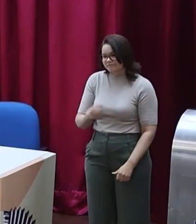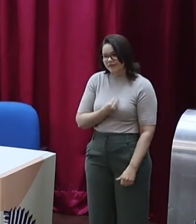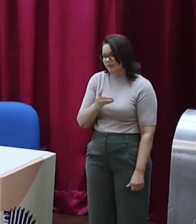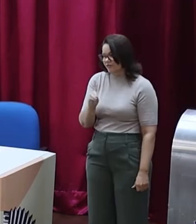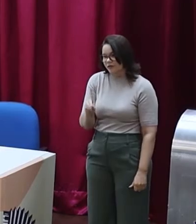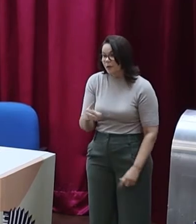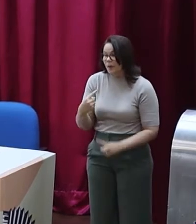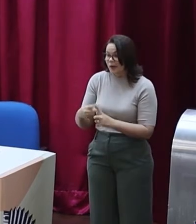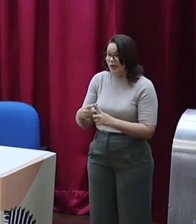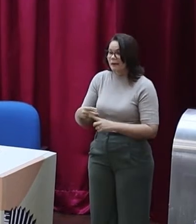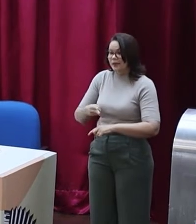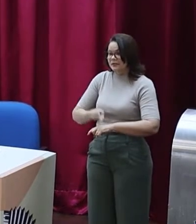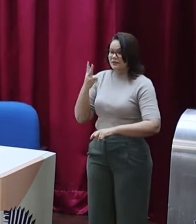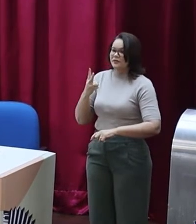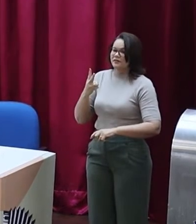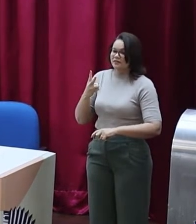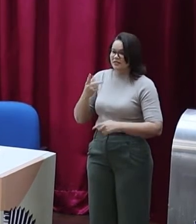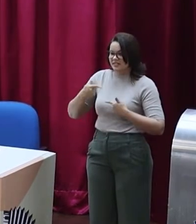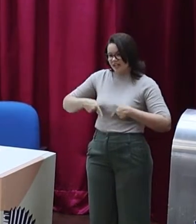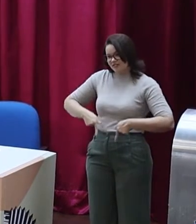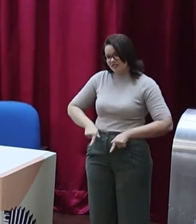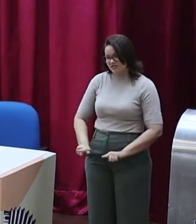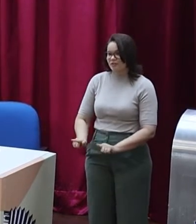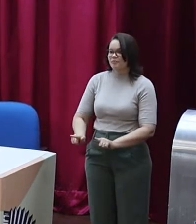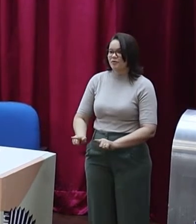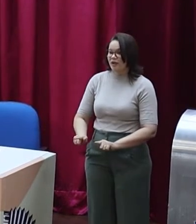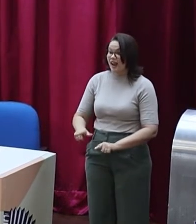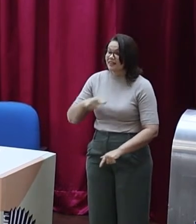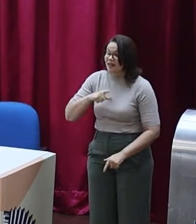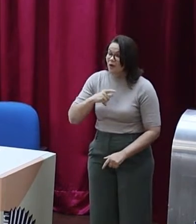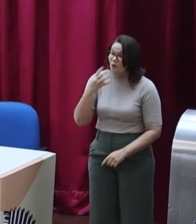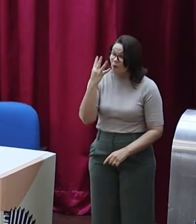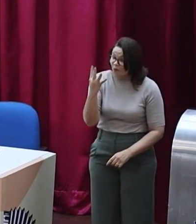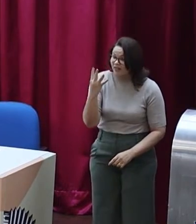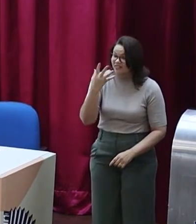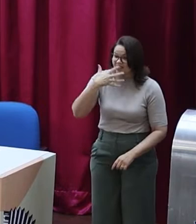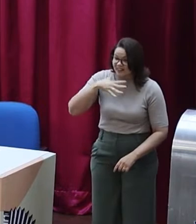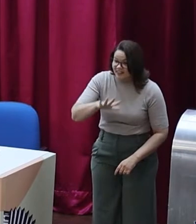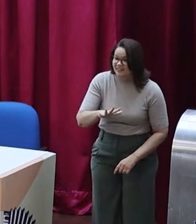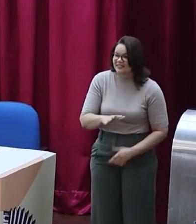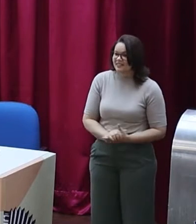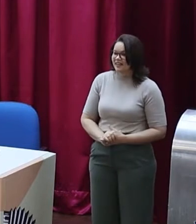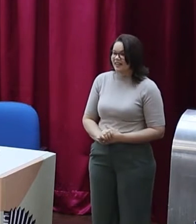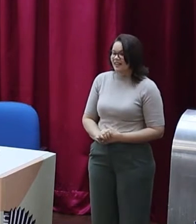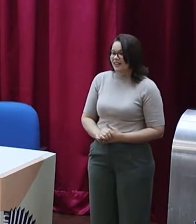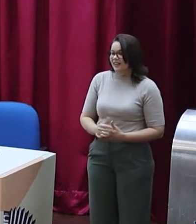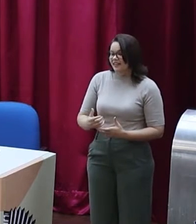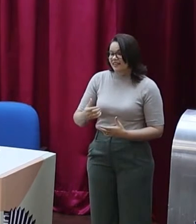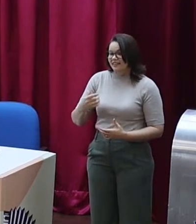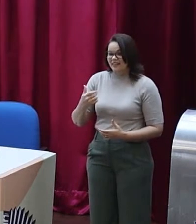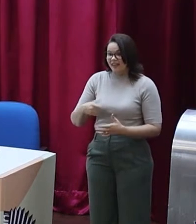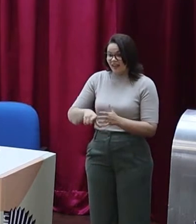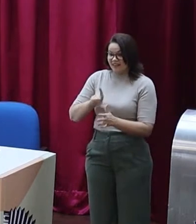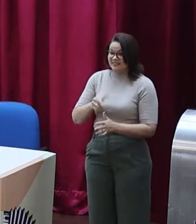agora. Pela segunda vez, ela deu à luz a gêmeos. Então, ela tem hoje 4 crianças com menos de 10 anos de idade para dar conta.